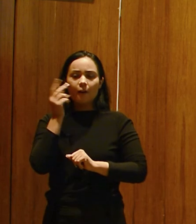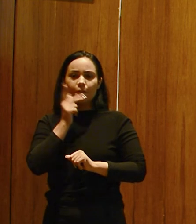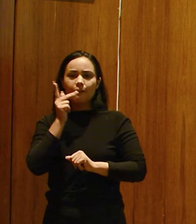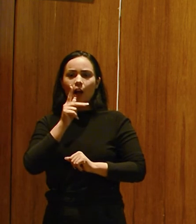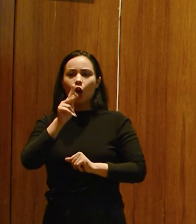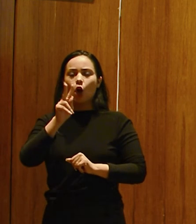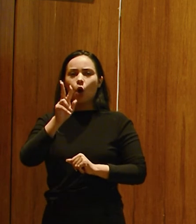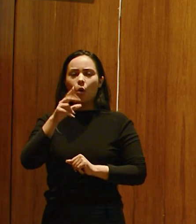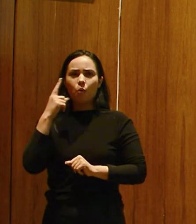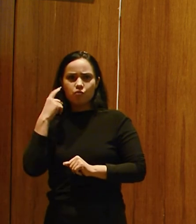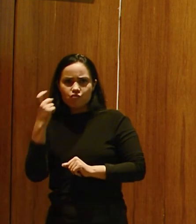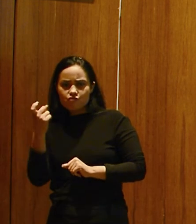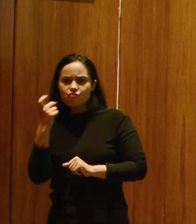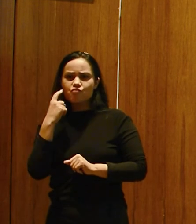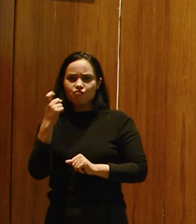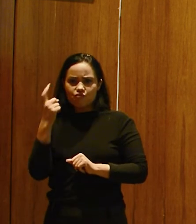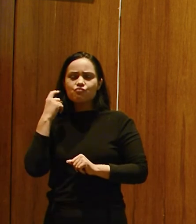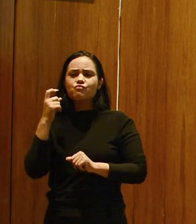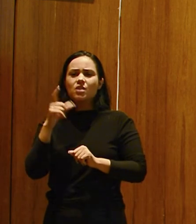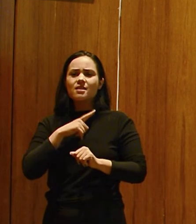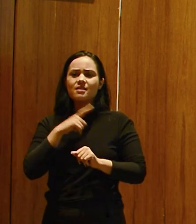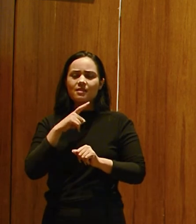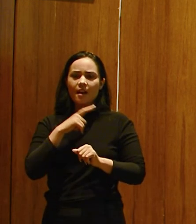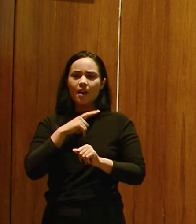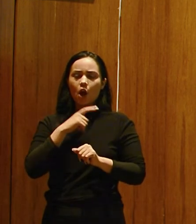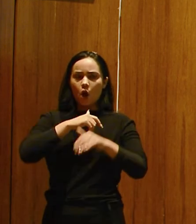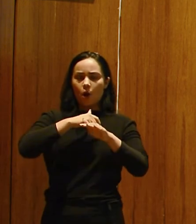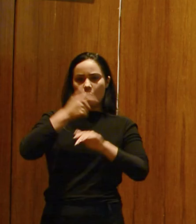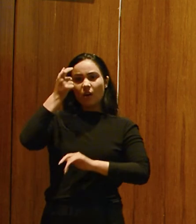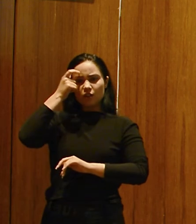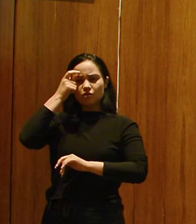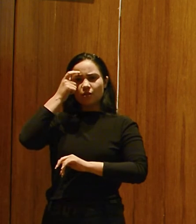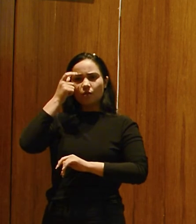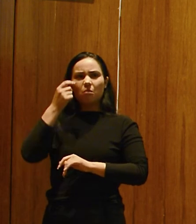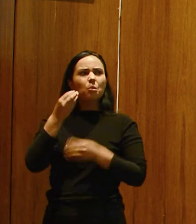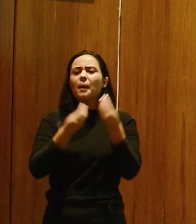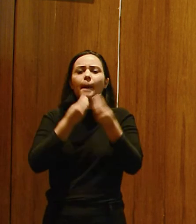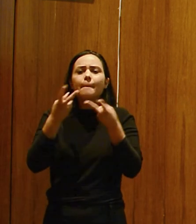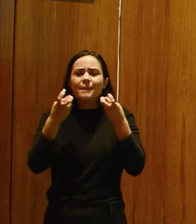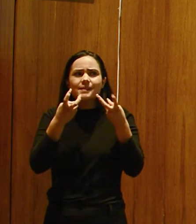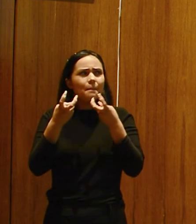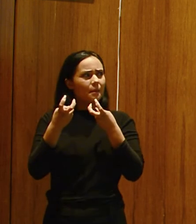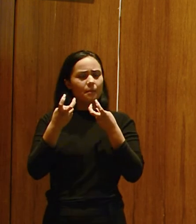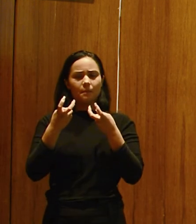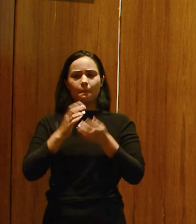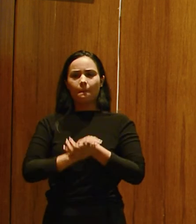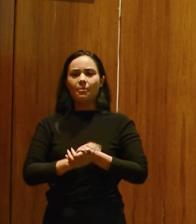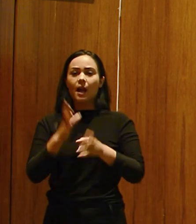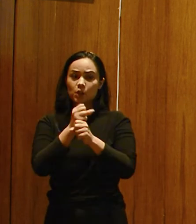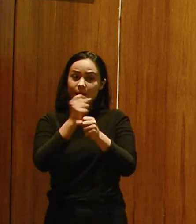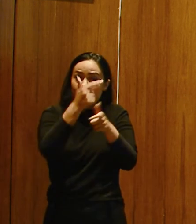o RINT, e também aplicamos screenings cognitivos. E o que é que nós observamos até agora? Os